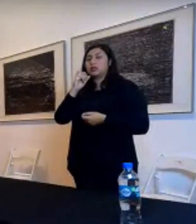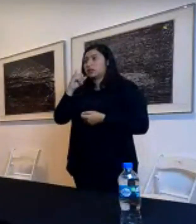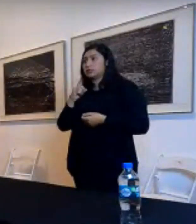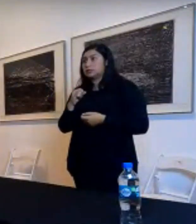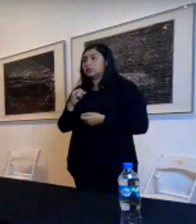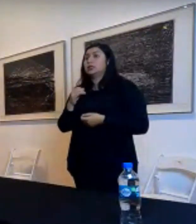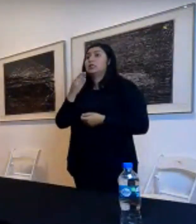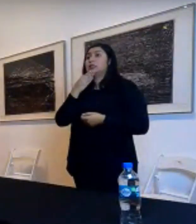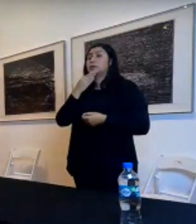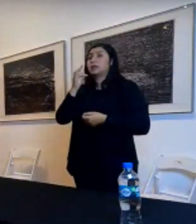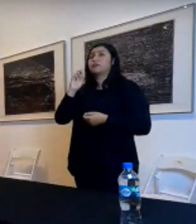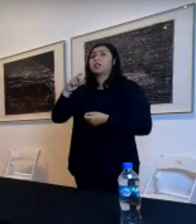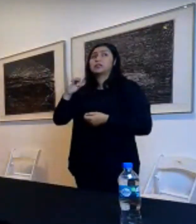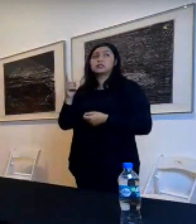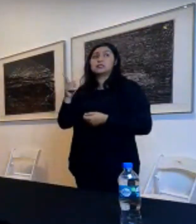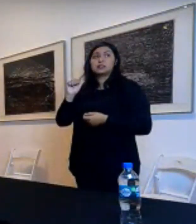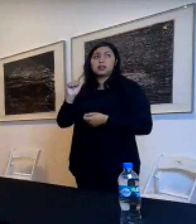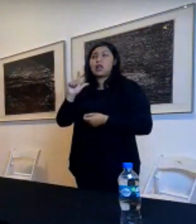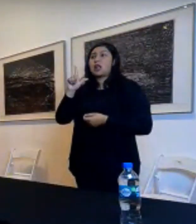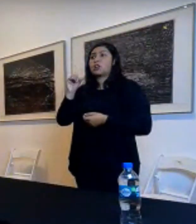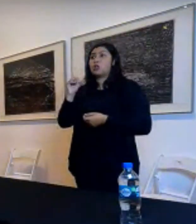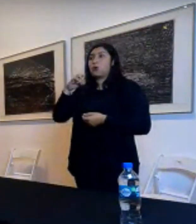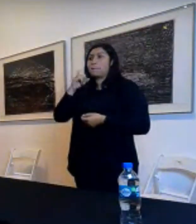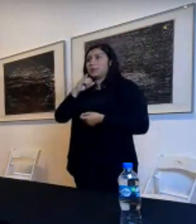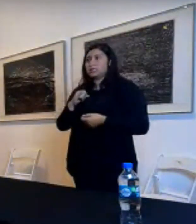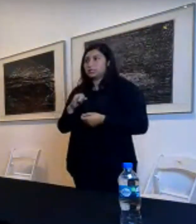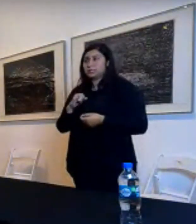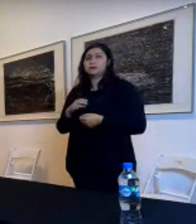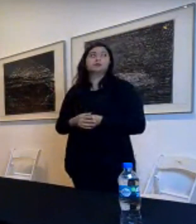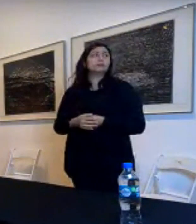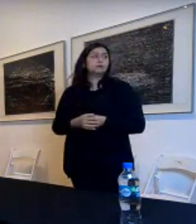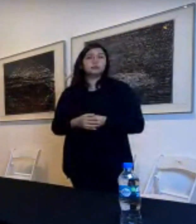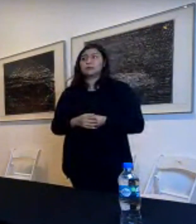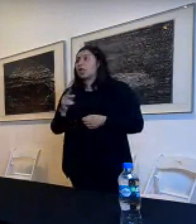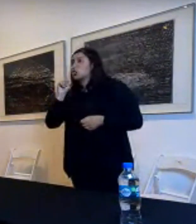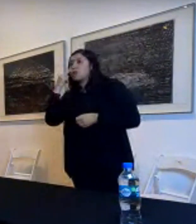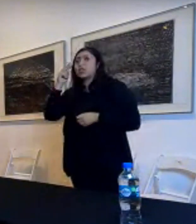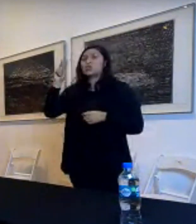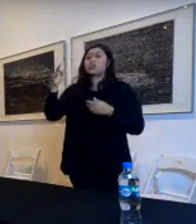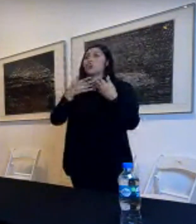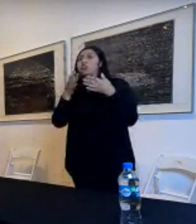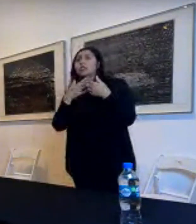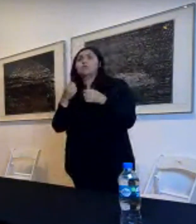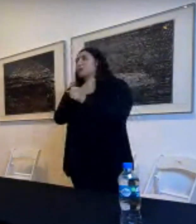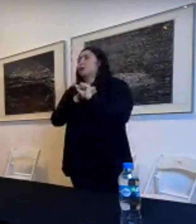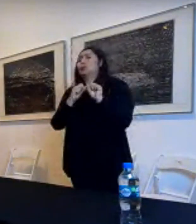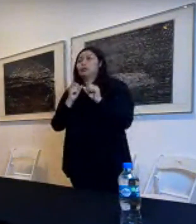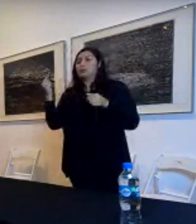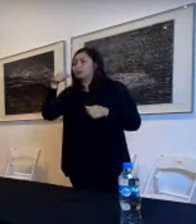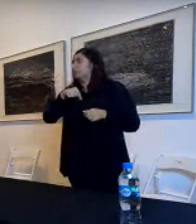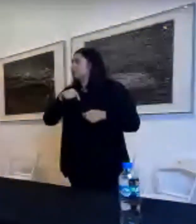por Francisca López. Juan Rodríguez, no lo veo. No, no, no está, no pudo ver.